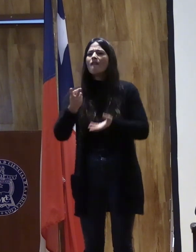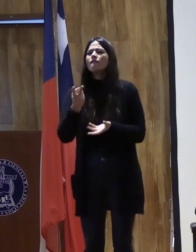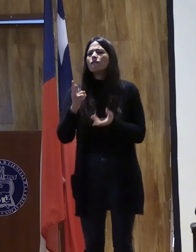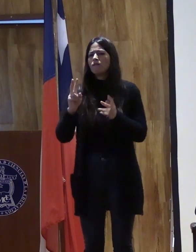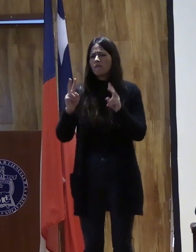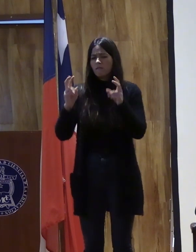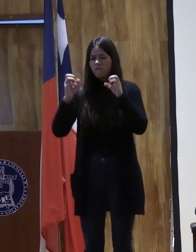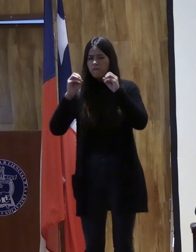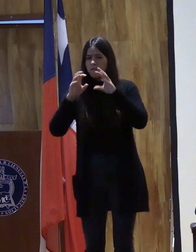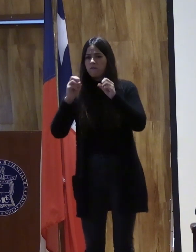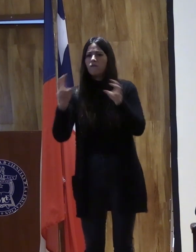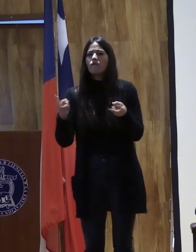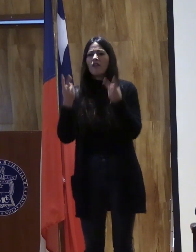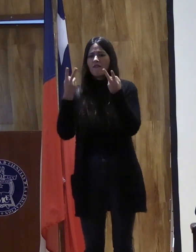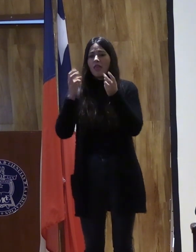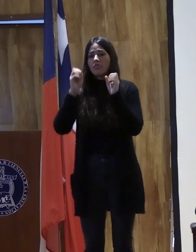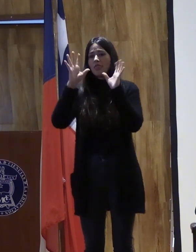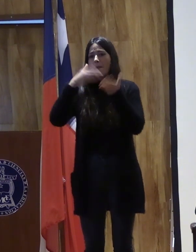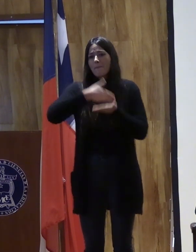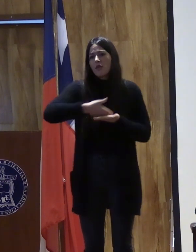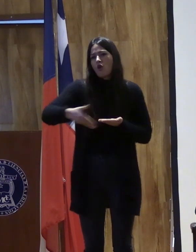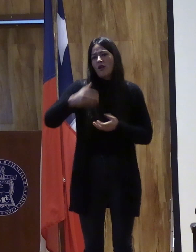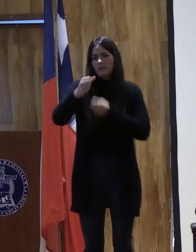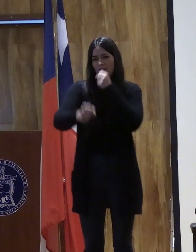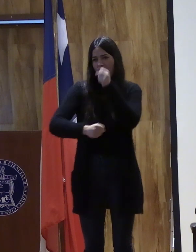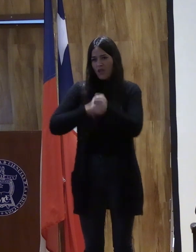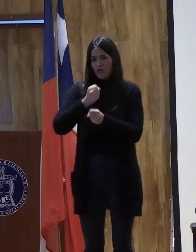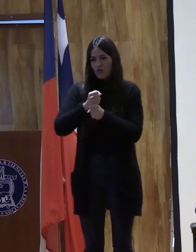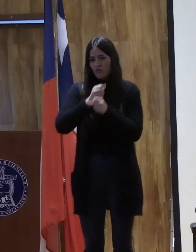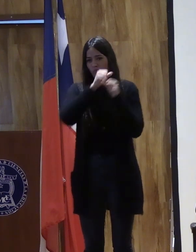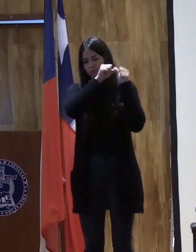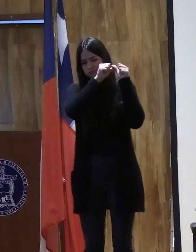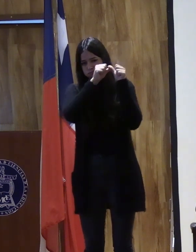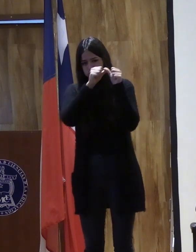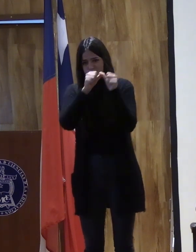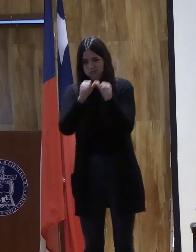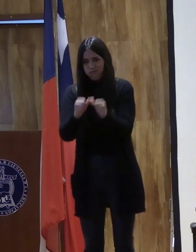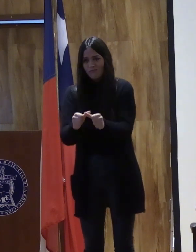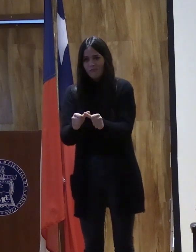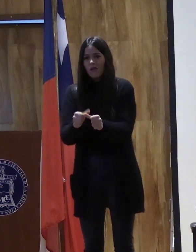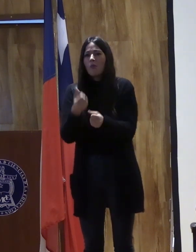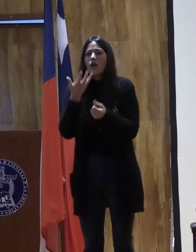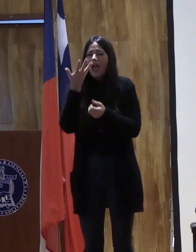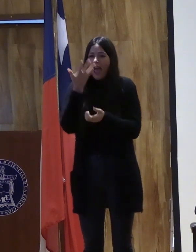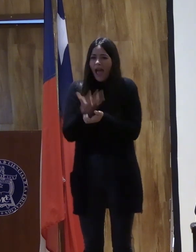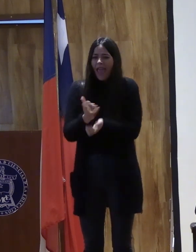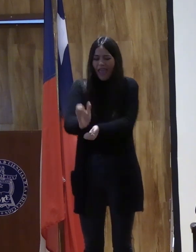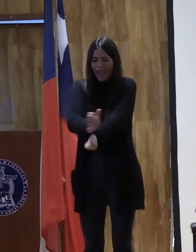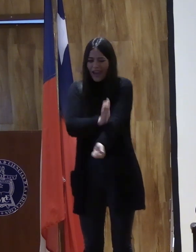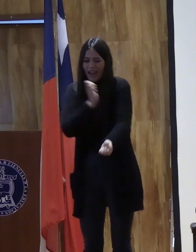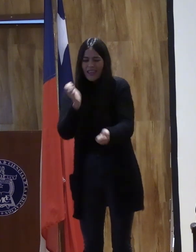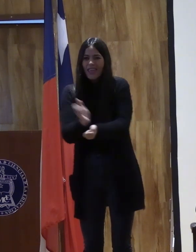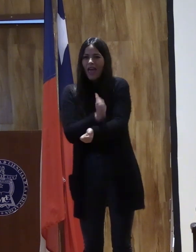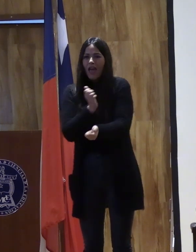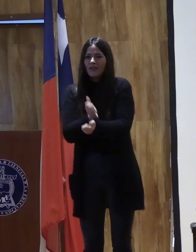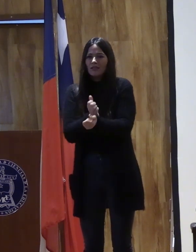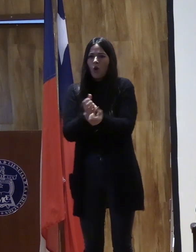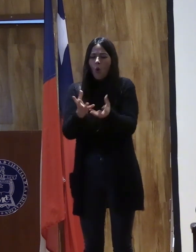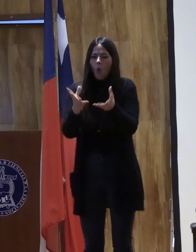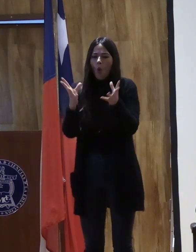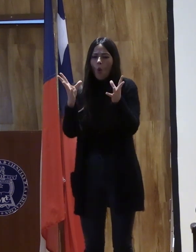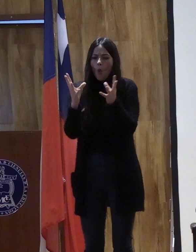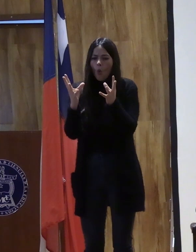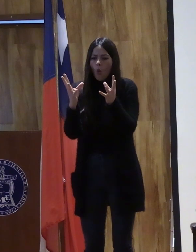años, no viven más, porque generan energía, gastan el combustible como